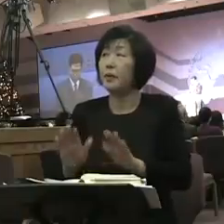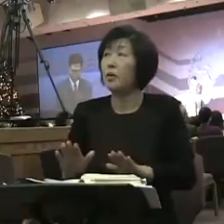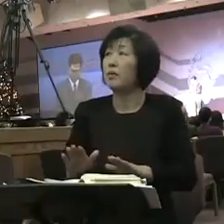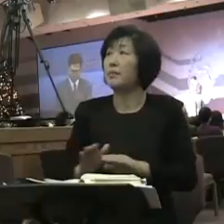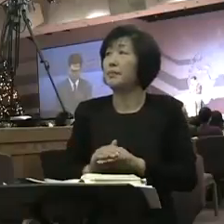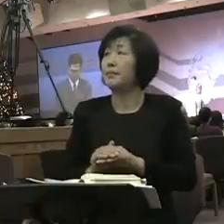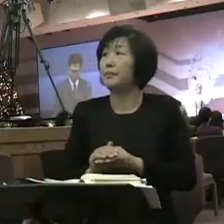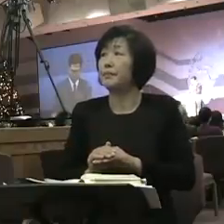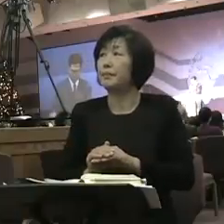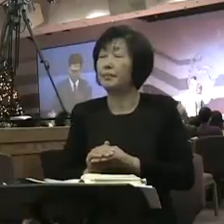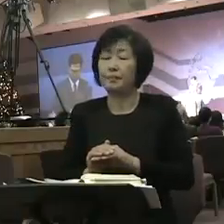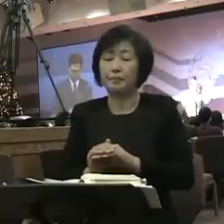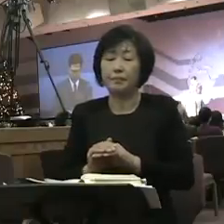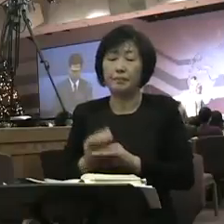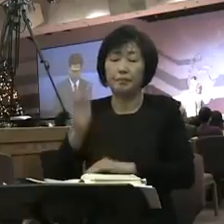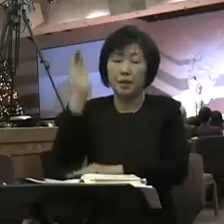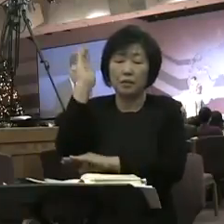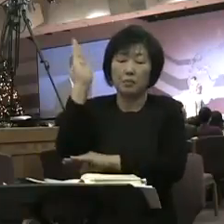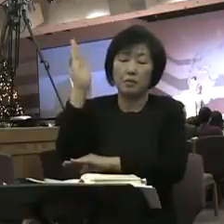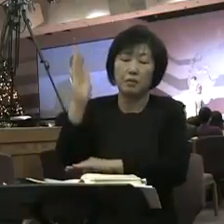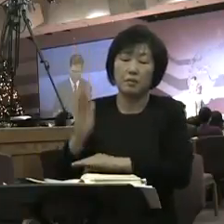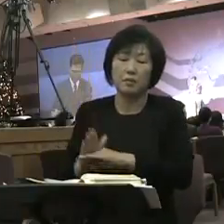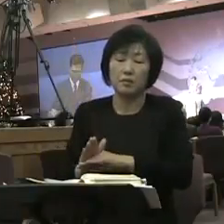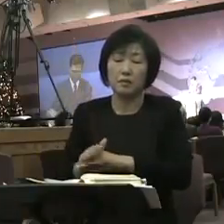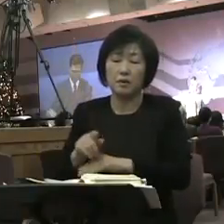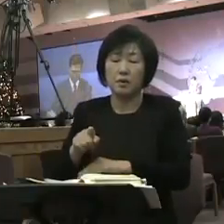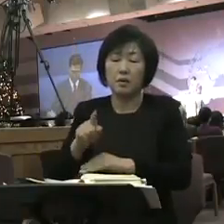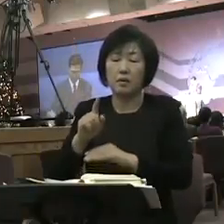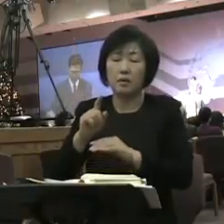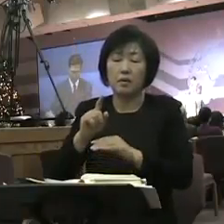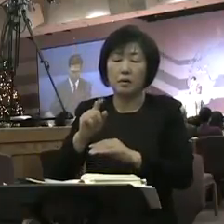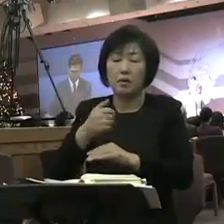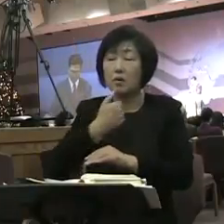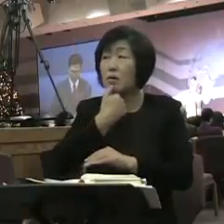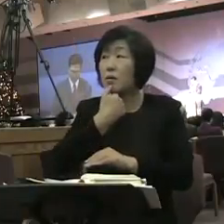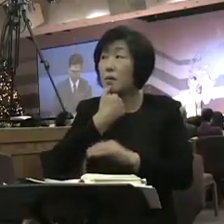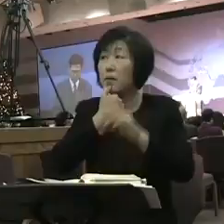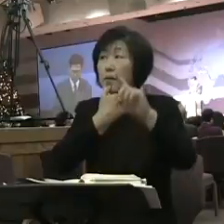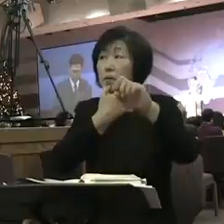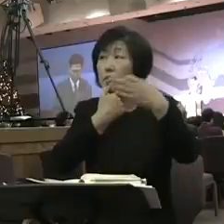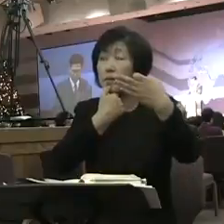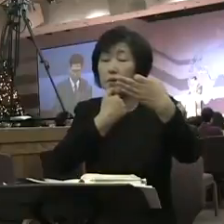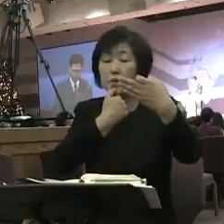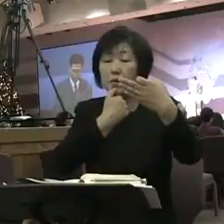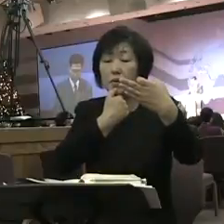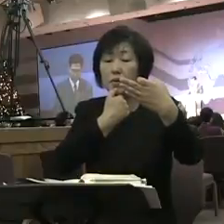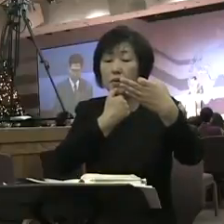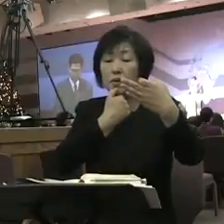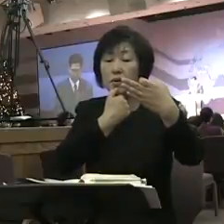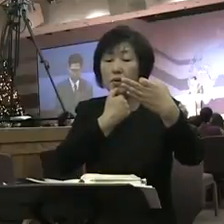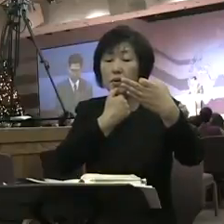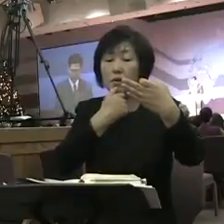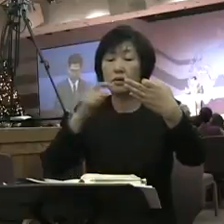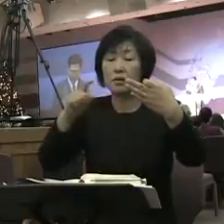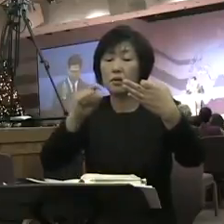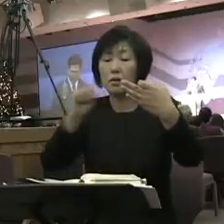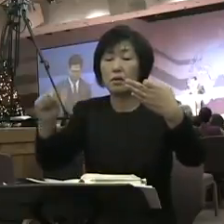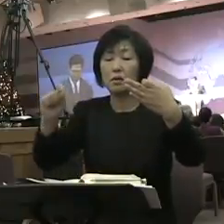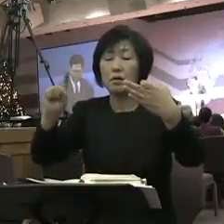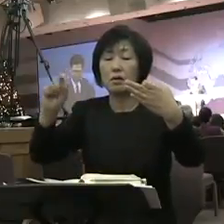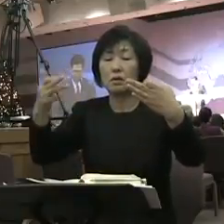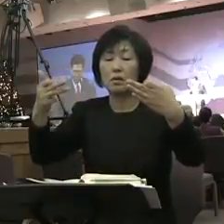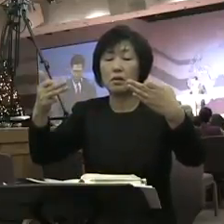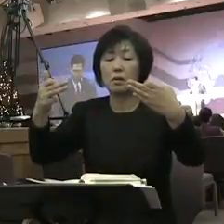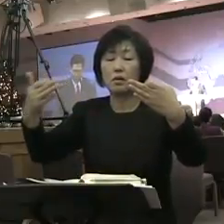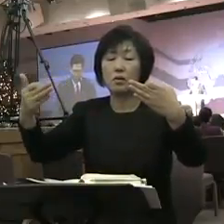오늘 말씀에 이런 말씀이 있습니다. 로마서 14장 17절부터 19절에 이런 말씀이 있어요.